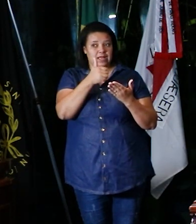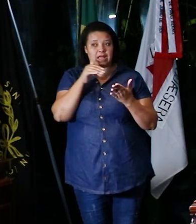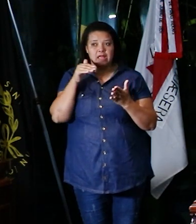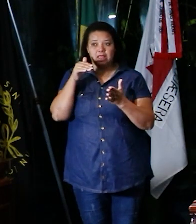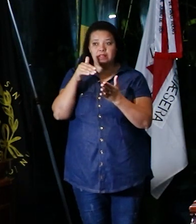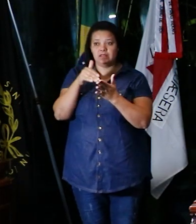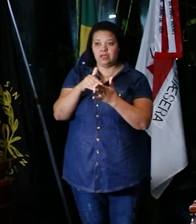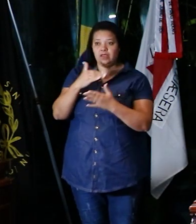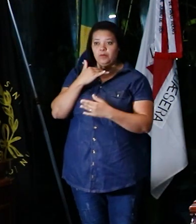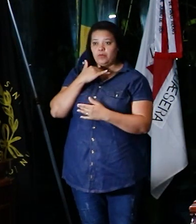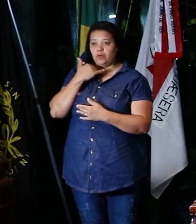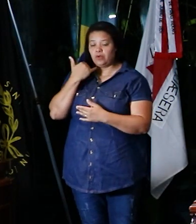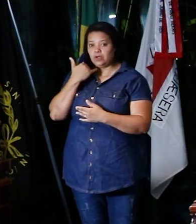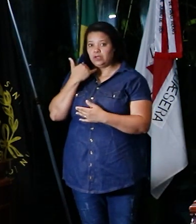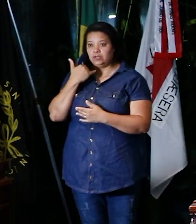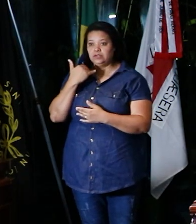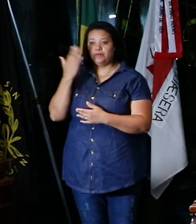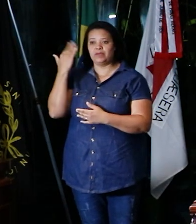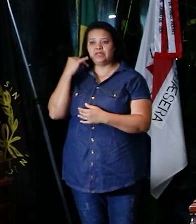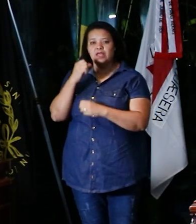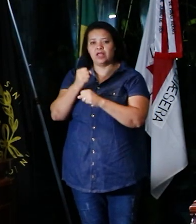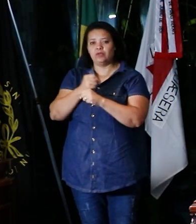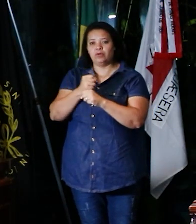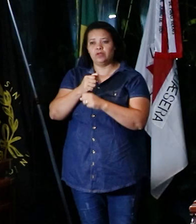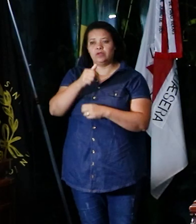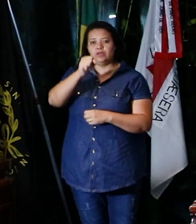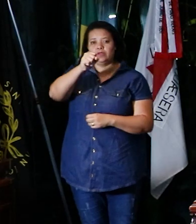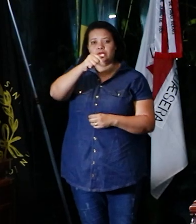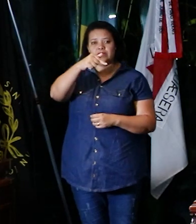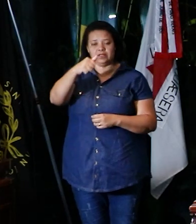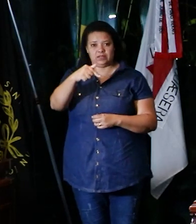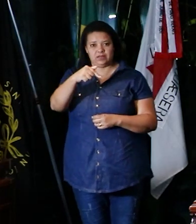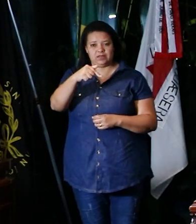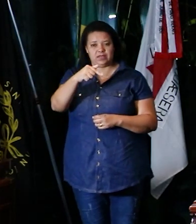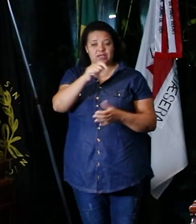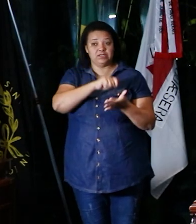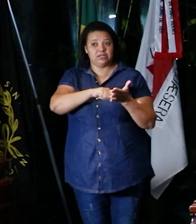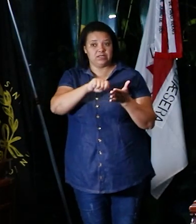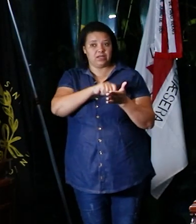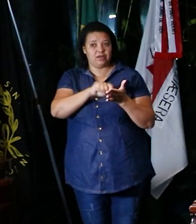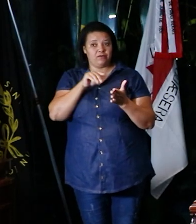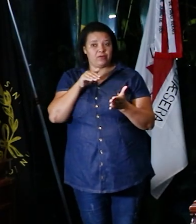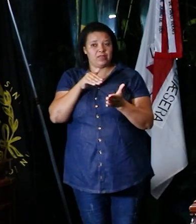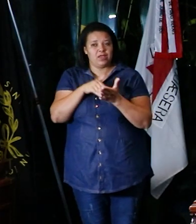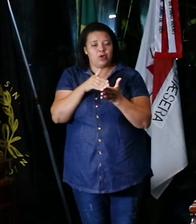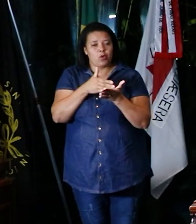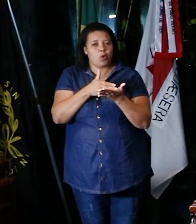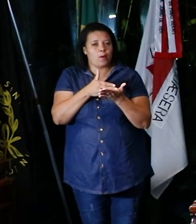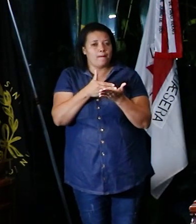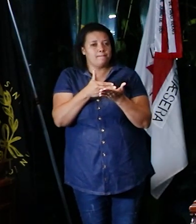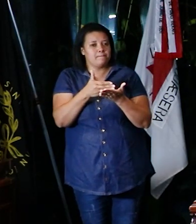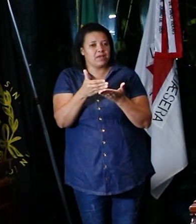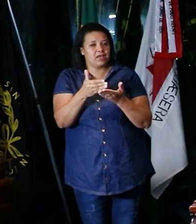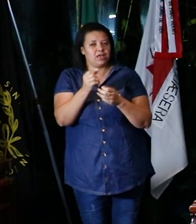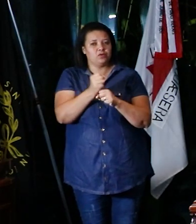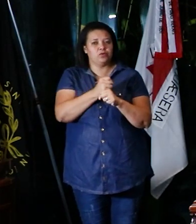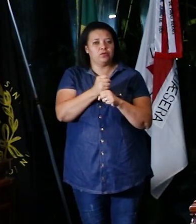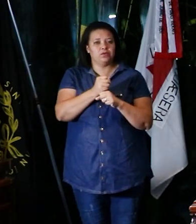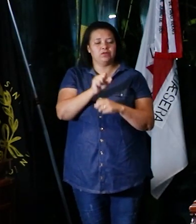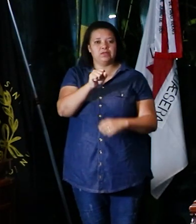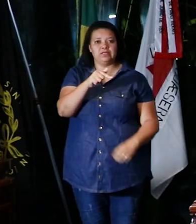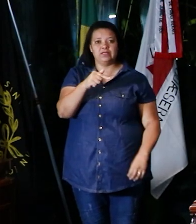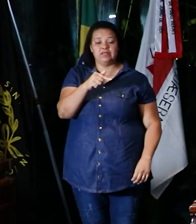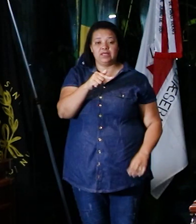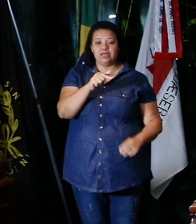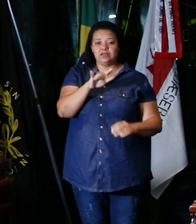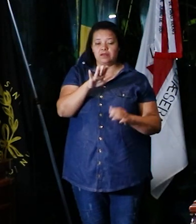em 87 e escreveu até o princípio de 87, lá se foram 59